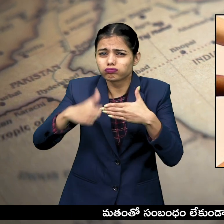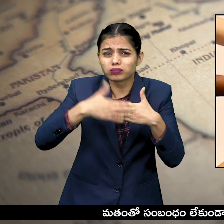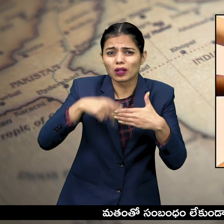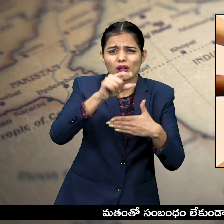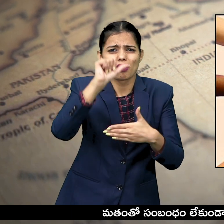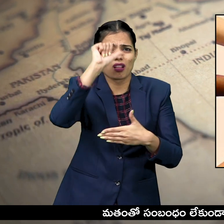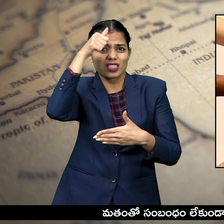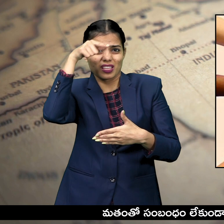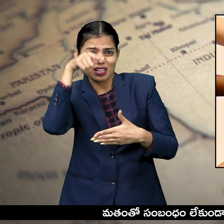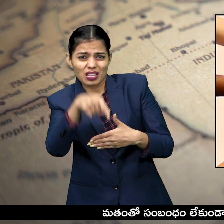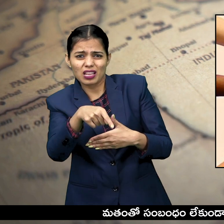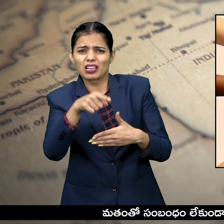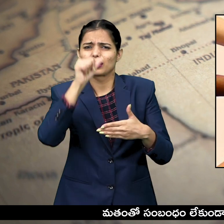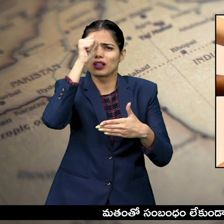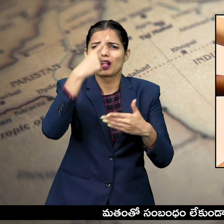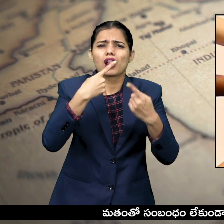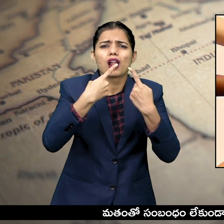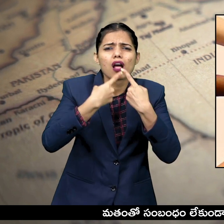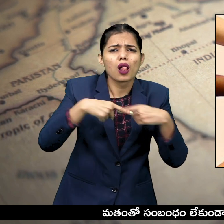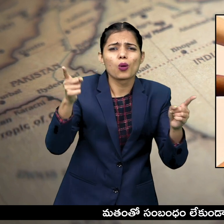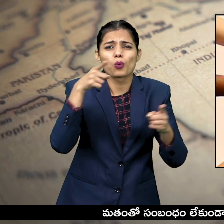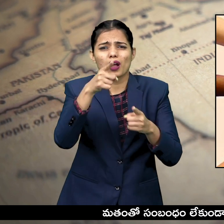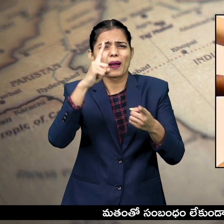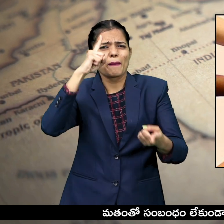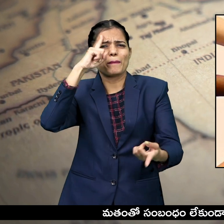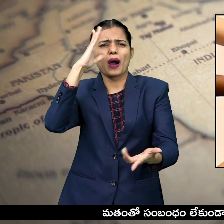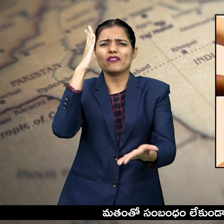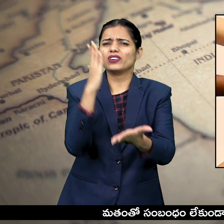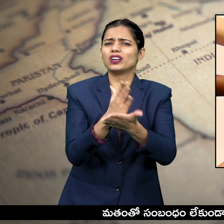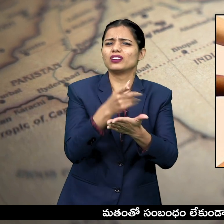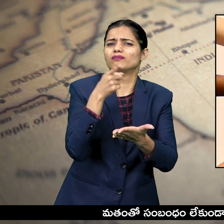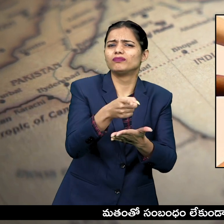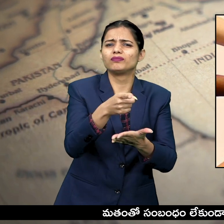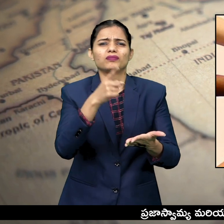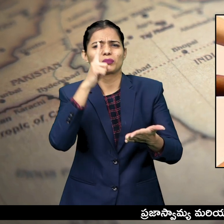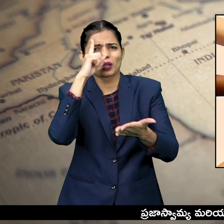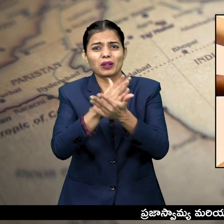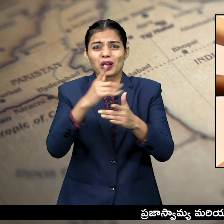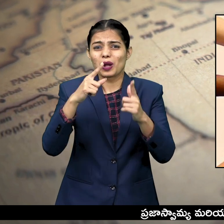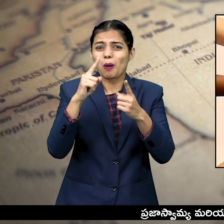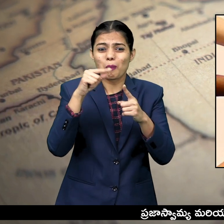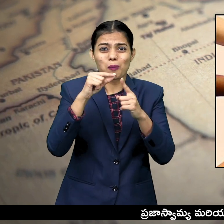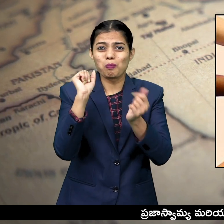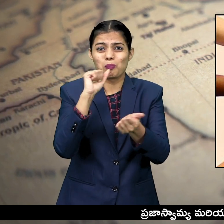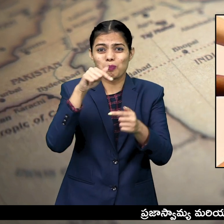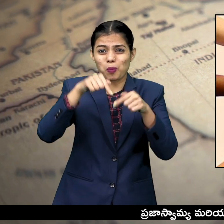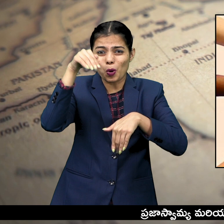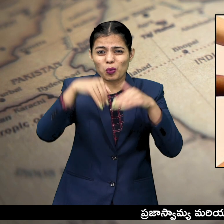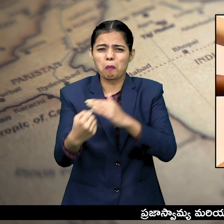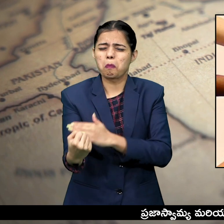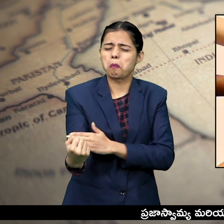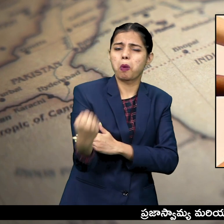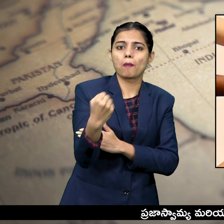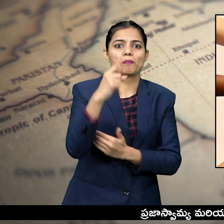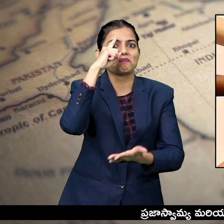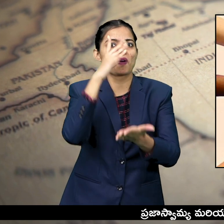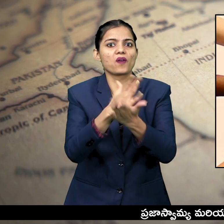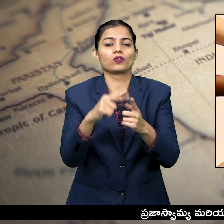లేకుండా పౌరులందరూ సమాన హక్కులు మరియు రక్షణను పొందే ప్రజాస్వామ్య మరియు లౌకిక రాజ్యాన్ని